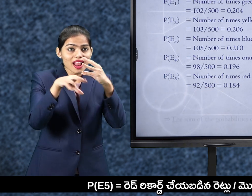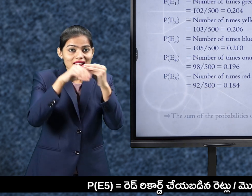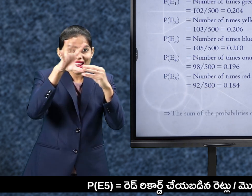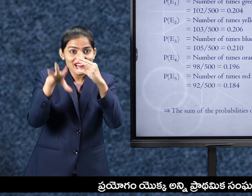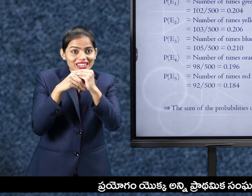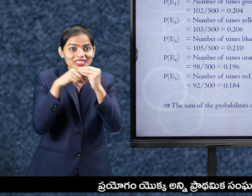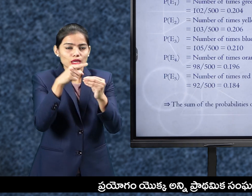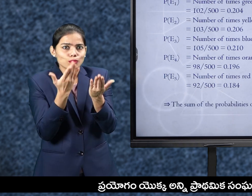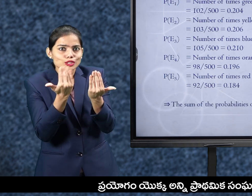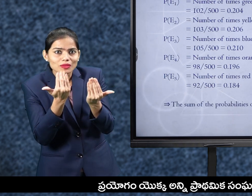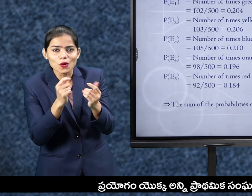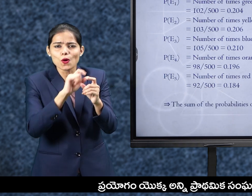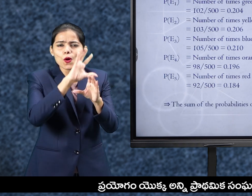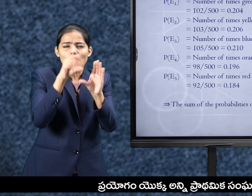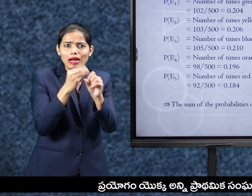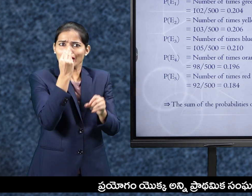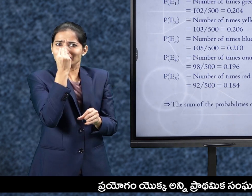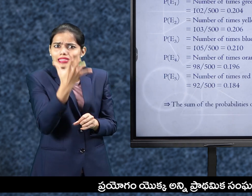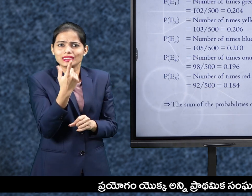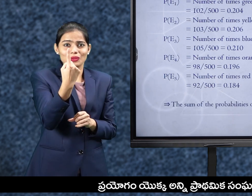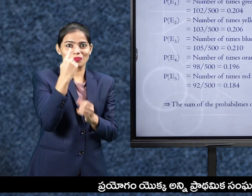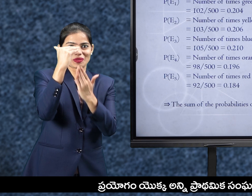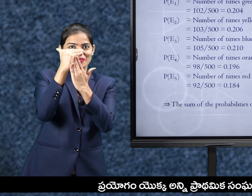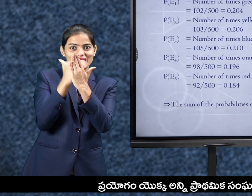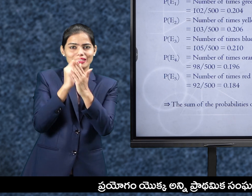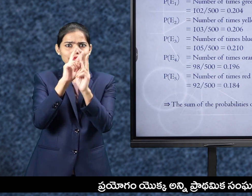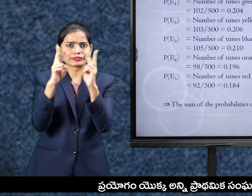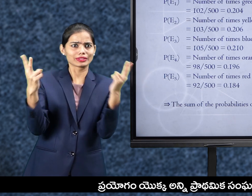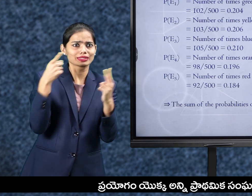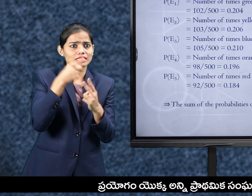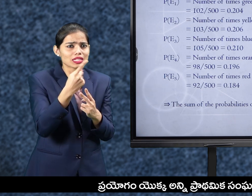0.184. ప్రయోగం యొక్క అన్ని ప్రాథమిక సంఘటనల సంభావ్యత మొత్తం 1 అంటే